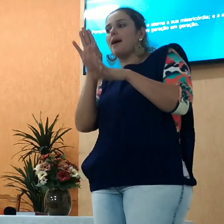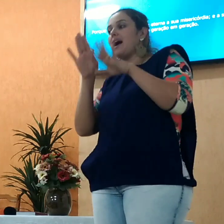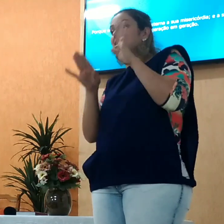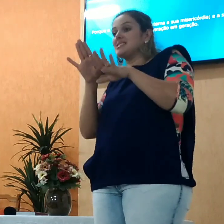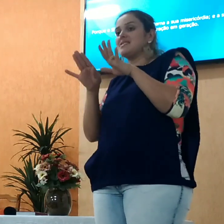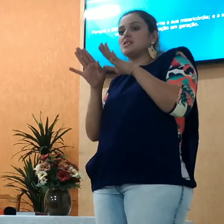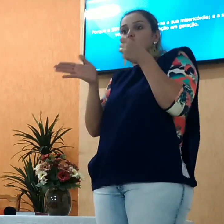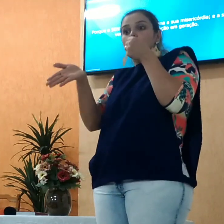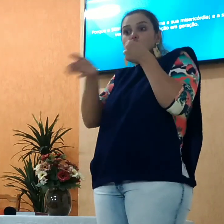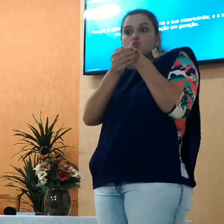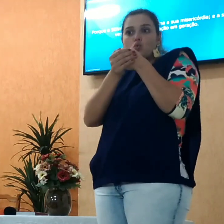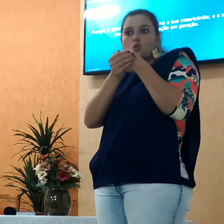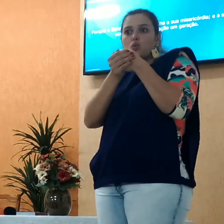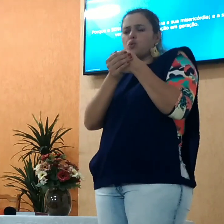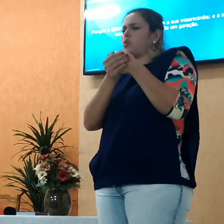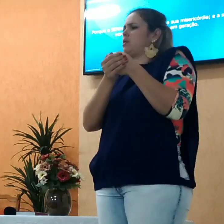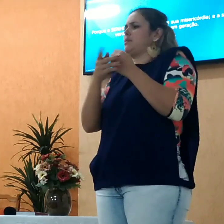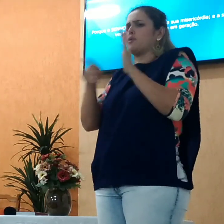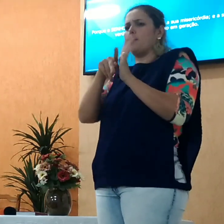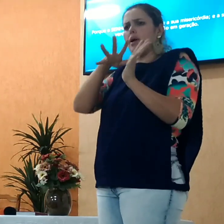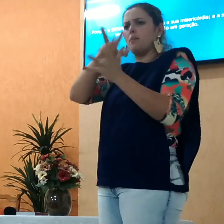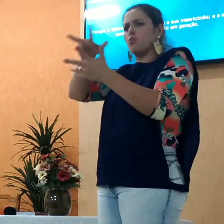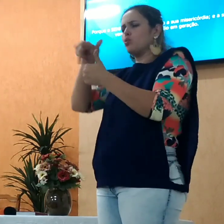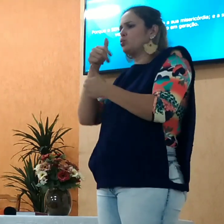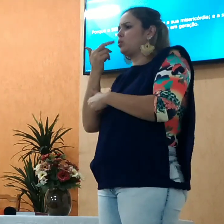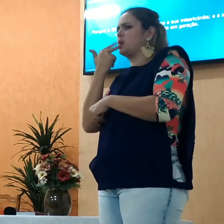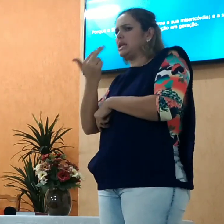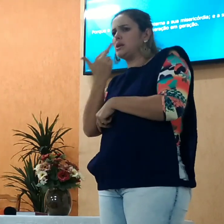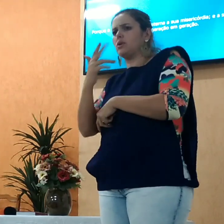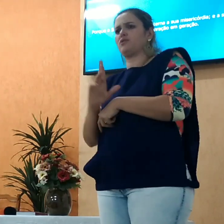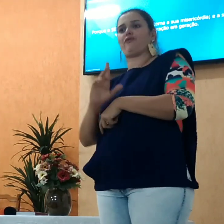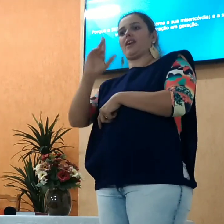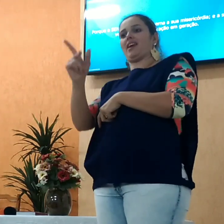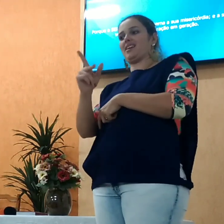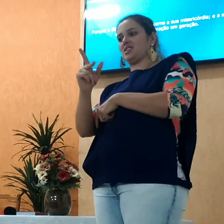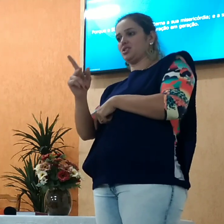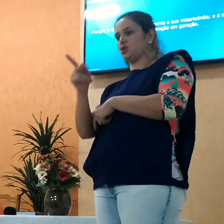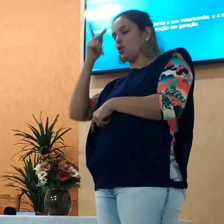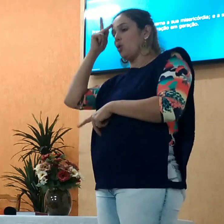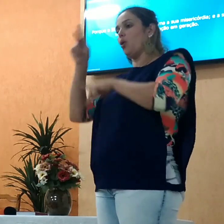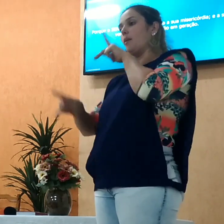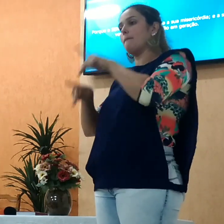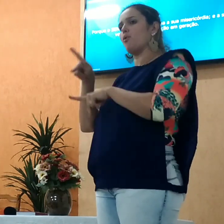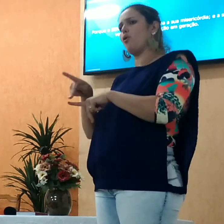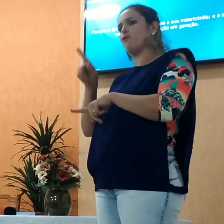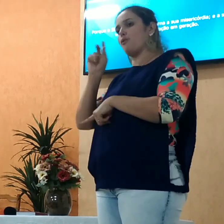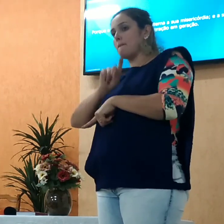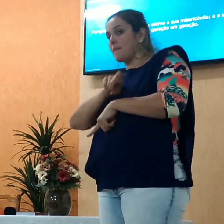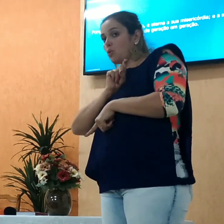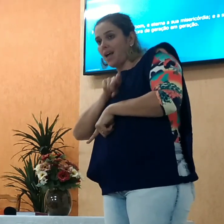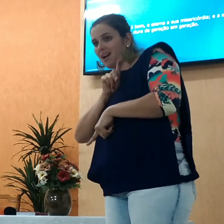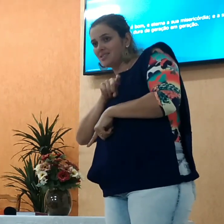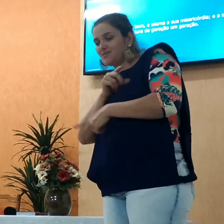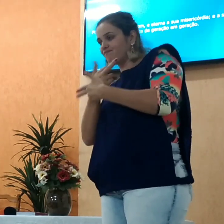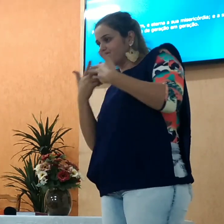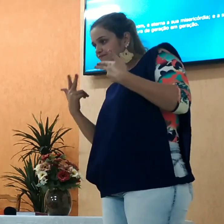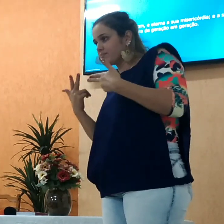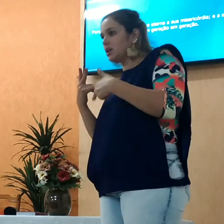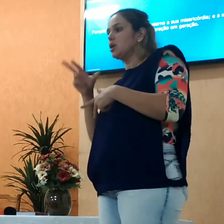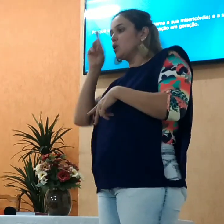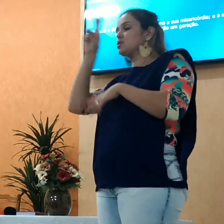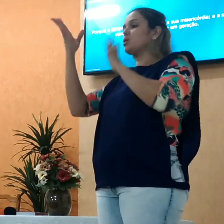estranha, de um povo rebelde e mau, que fez deles cativo, e o Senhor